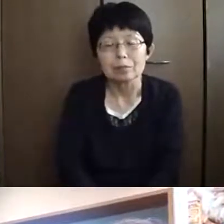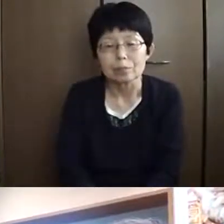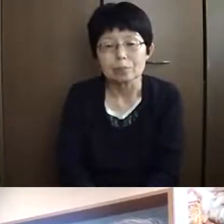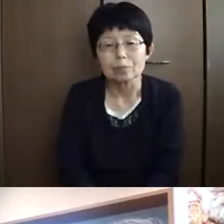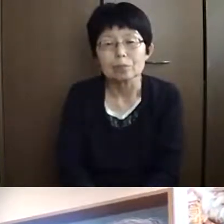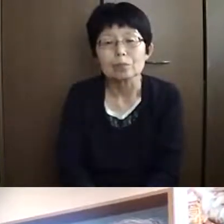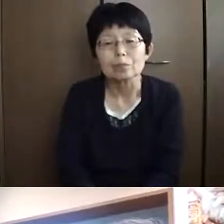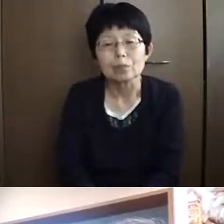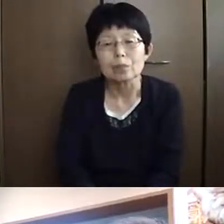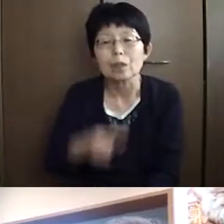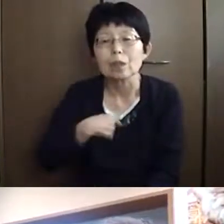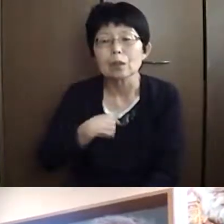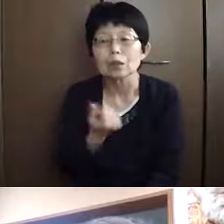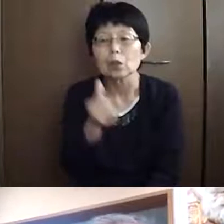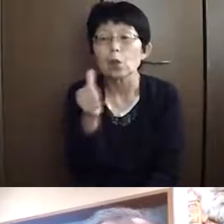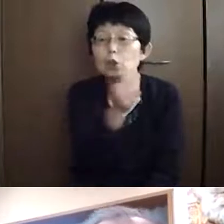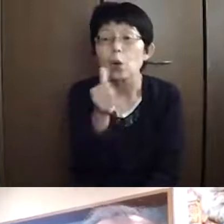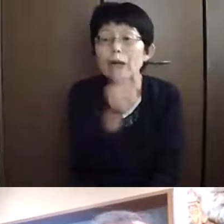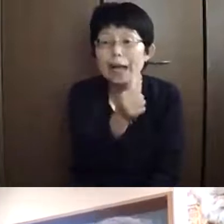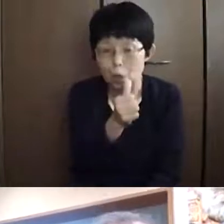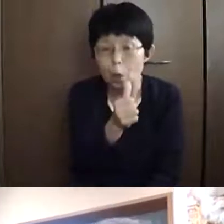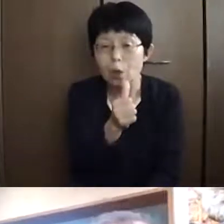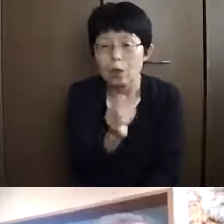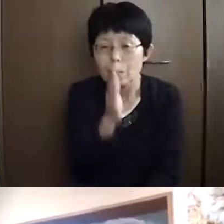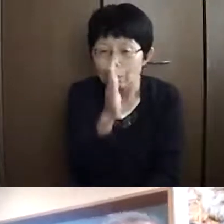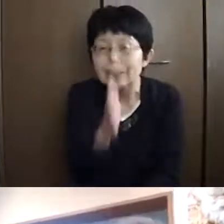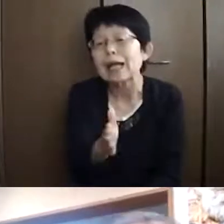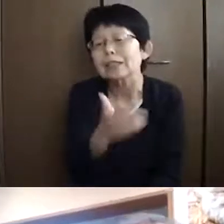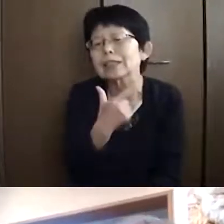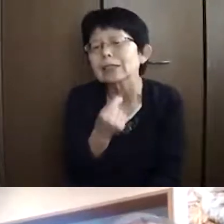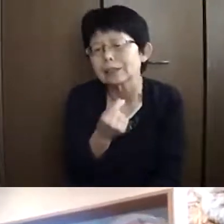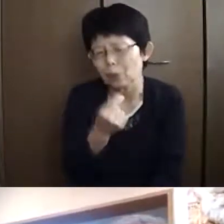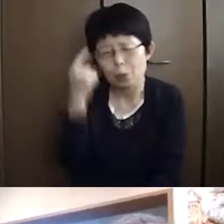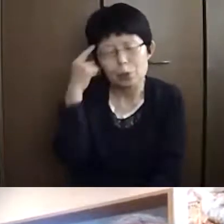己紹介をまずお願いしたいんですけれども、チャットの方に